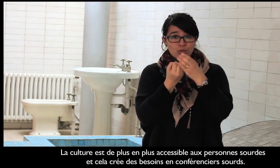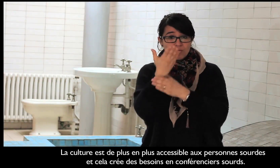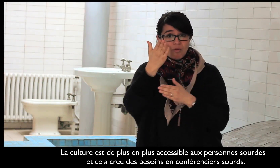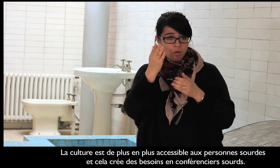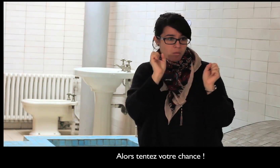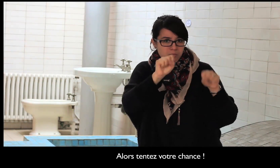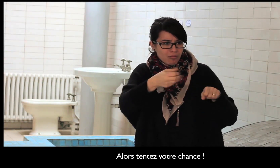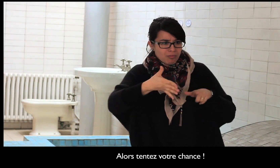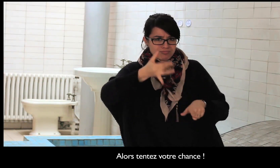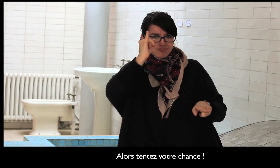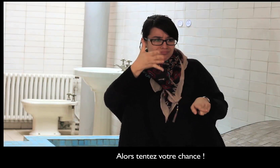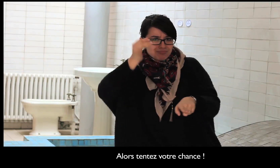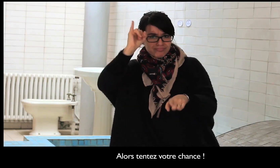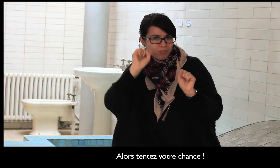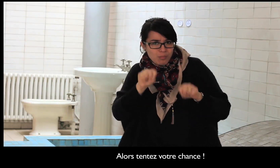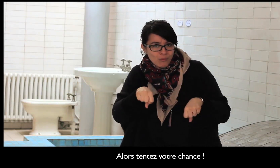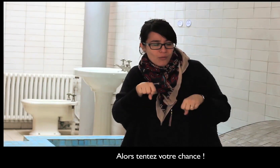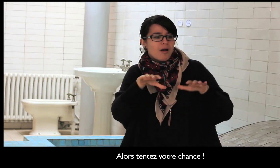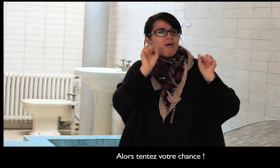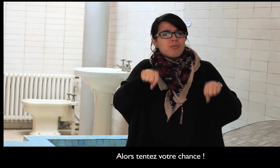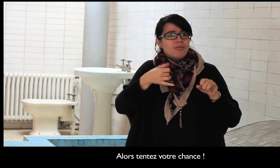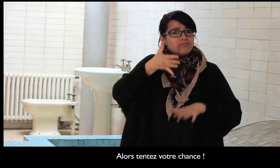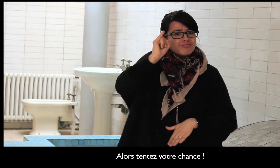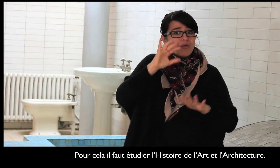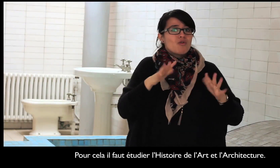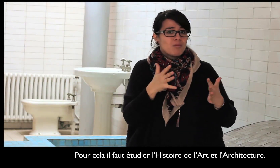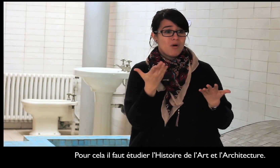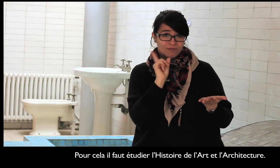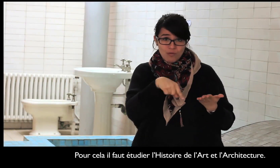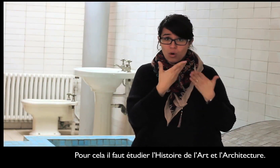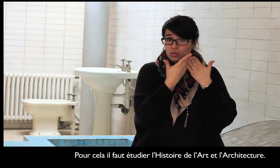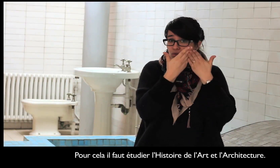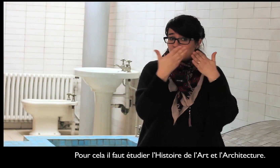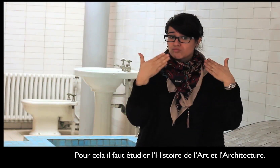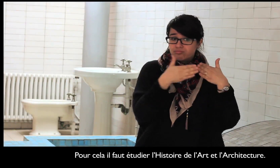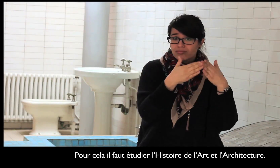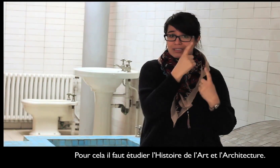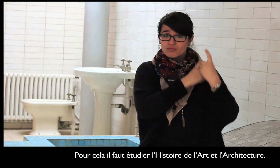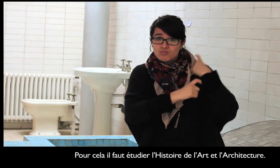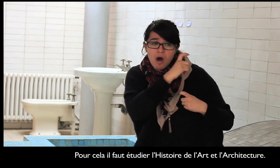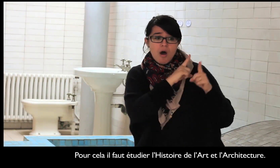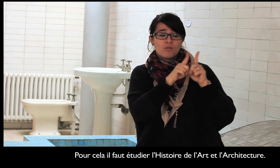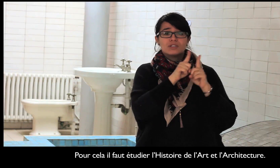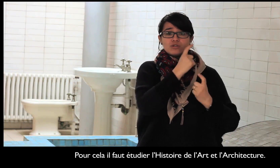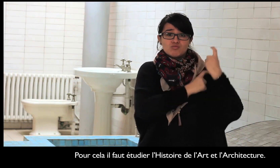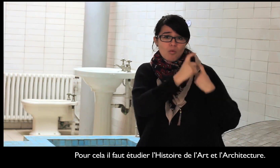Alors, tentez votre chance ! Pour cela, il faut étudier l'histoire de l'art et l'architecture.